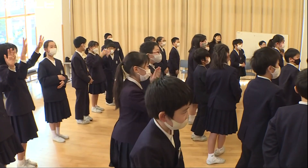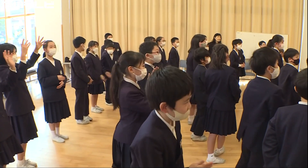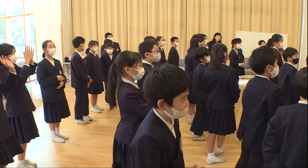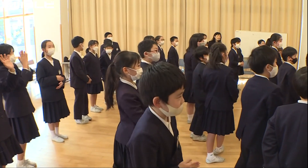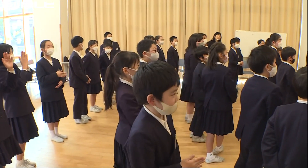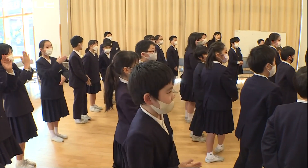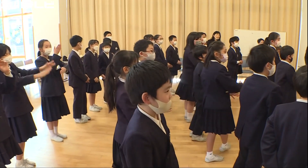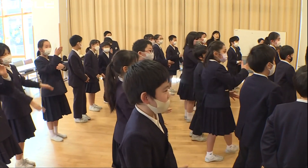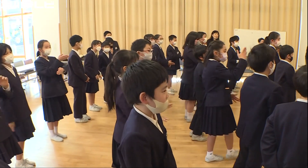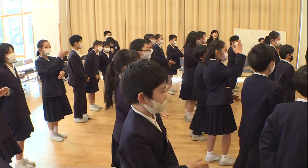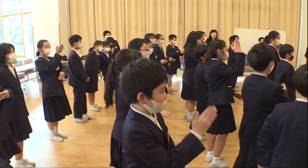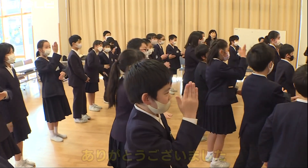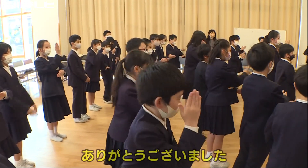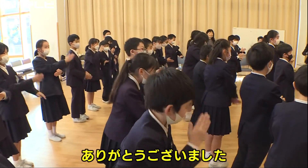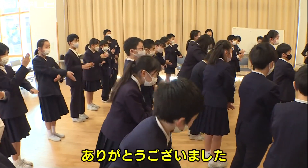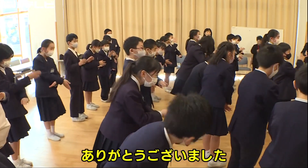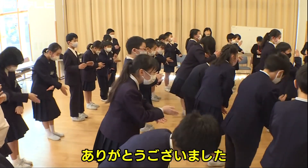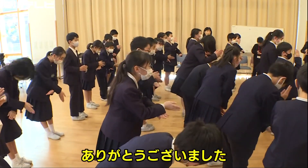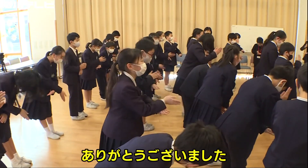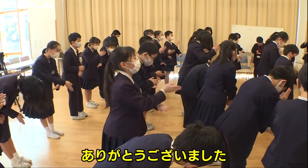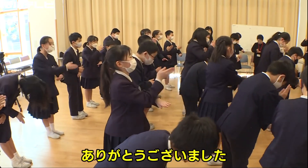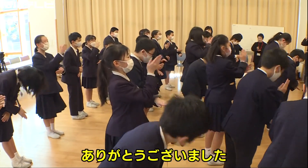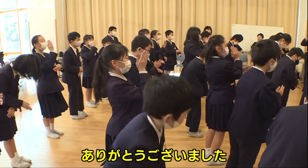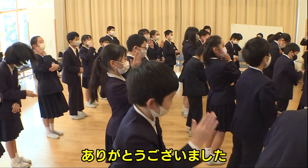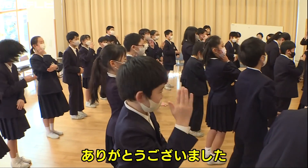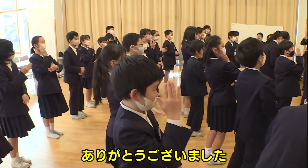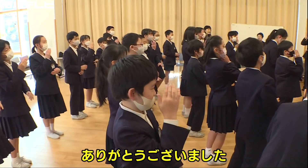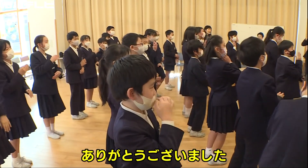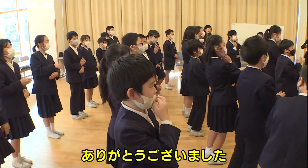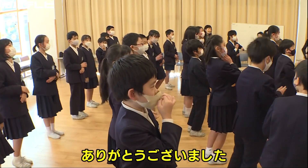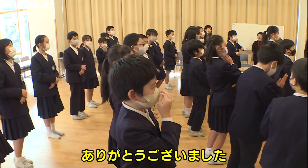業の最後には、 せーの、ありがとうございました。